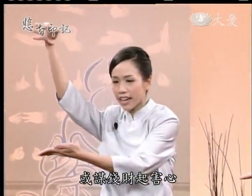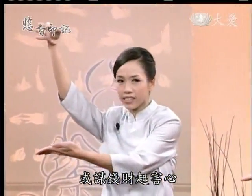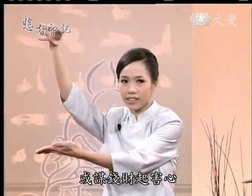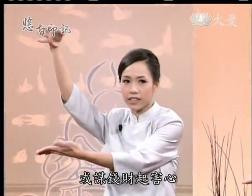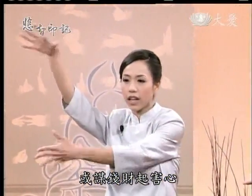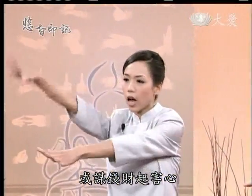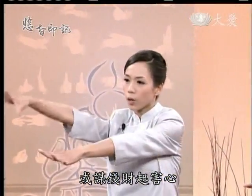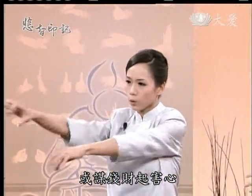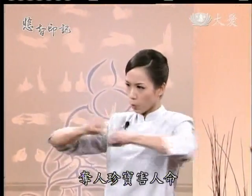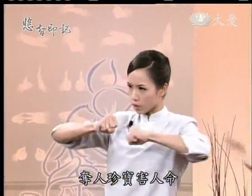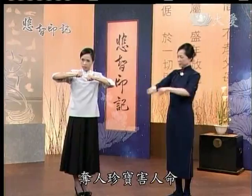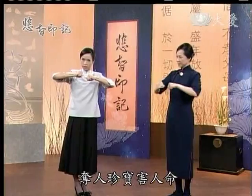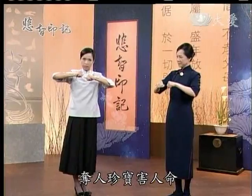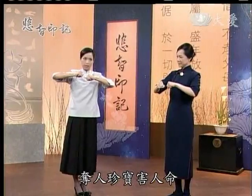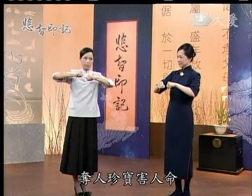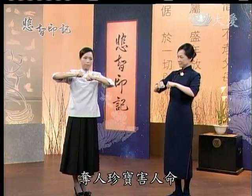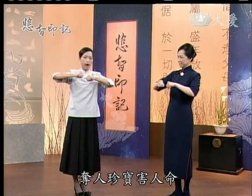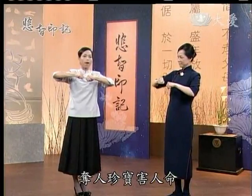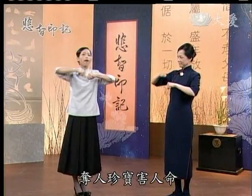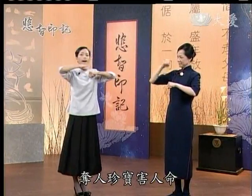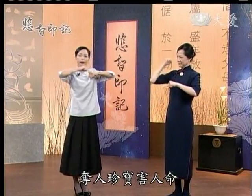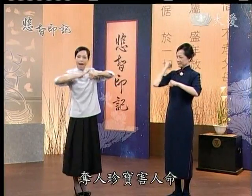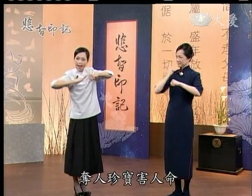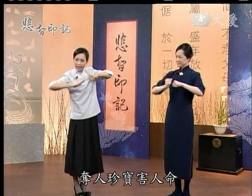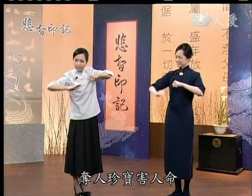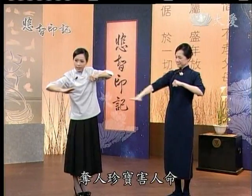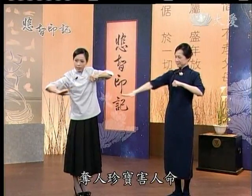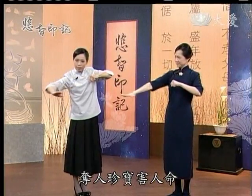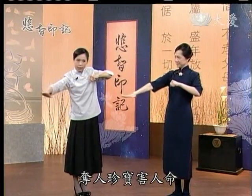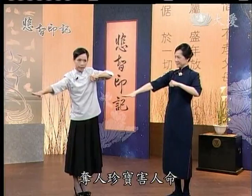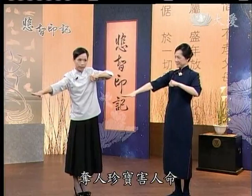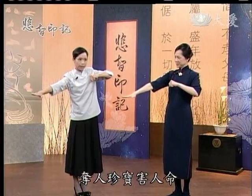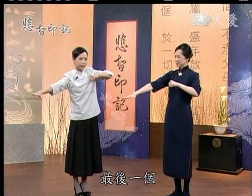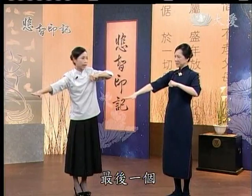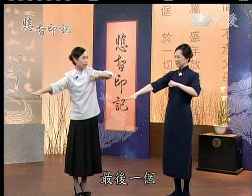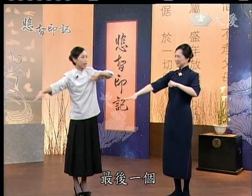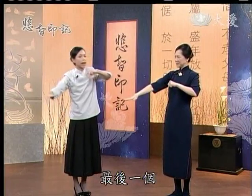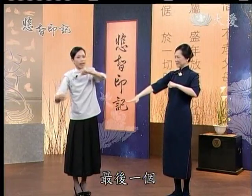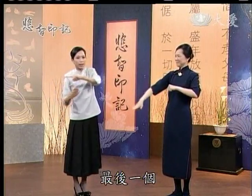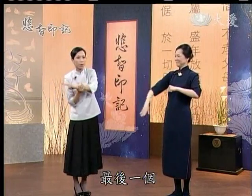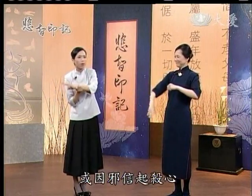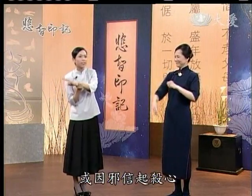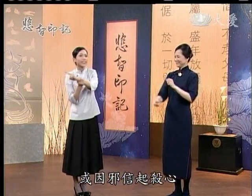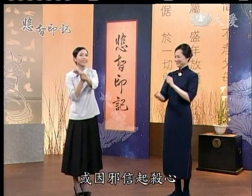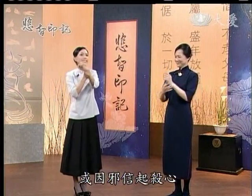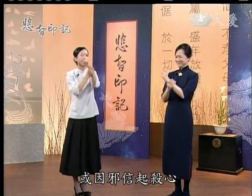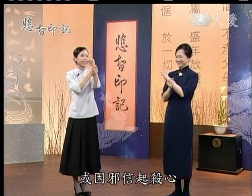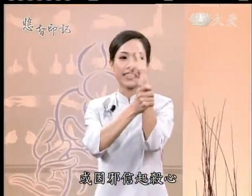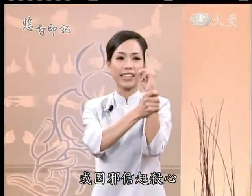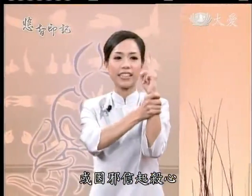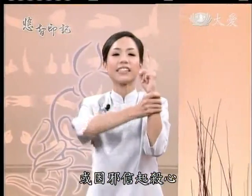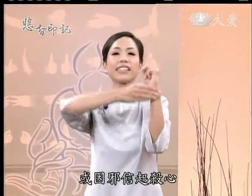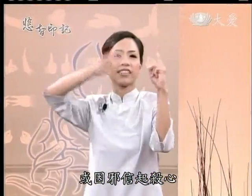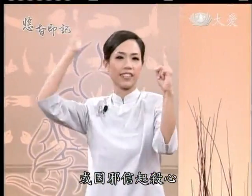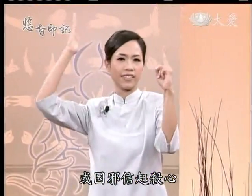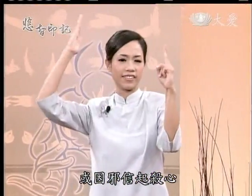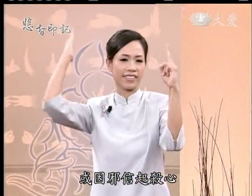害心，夺人珍宝害人命。 最后一个。 祸因邪性起